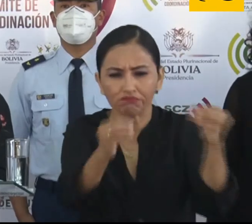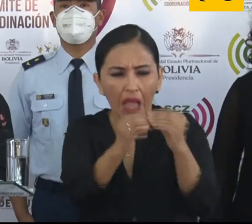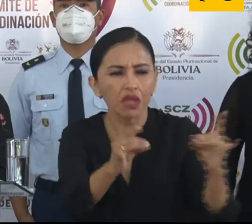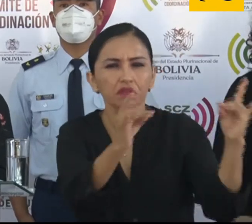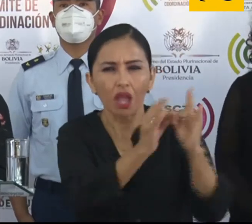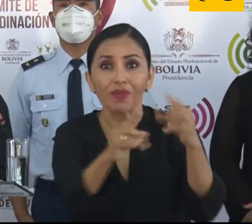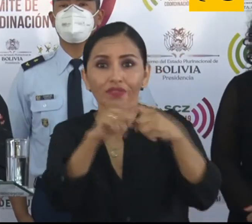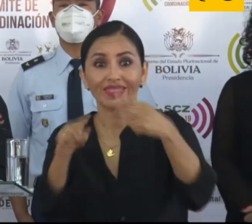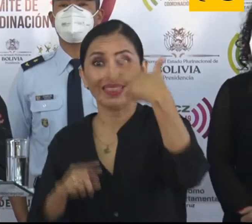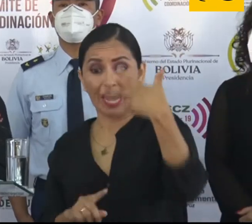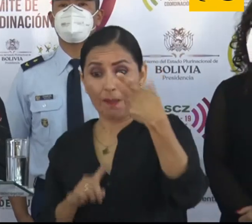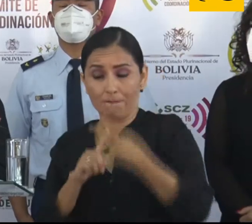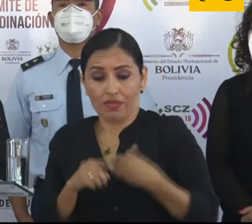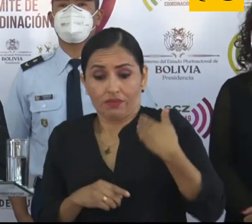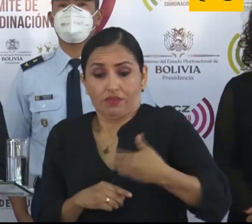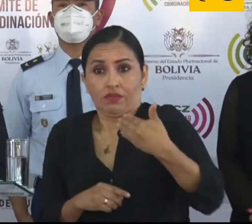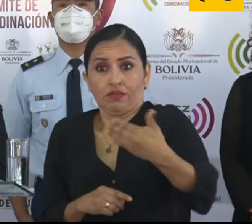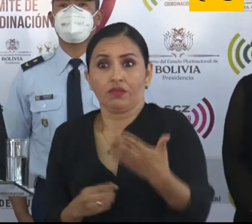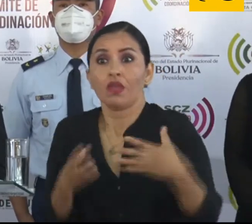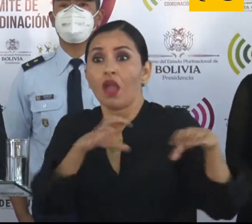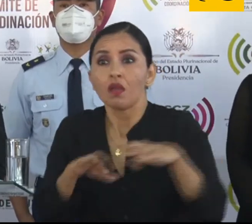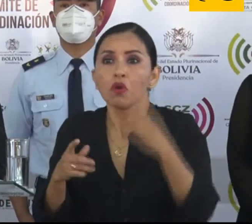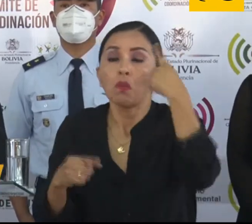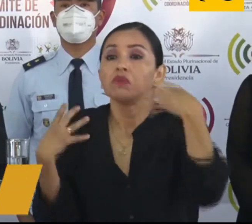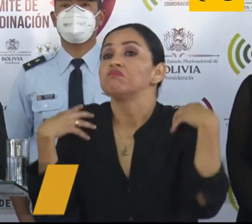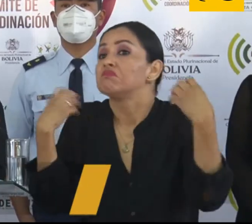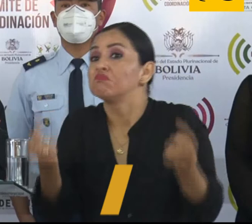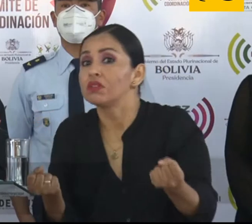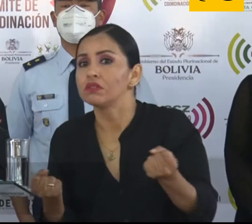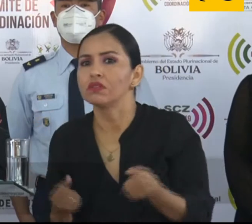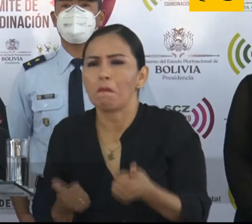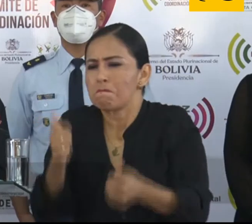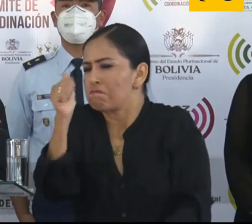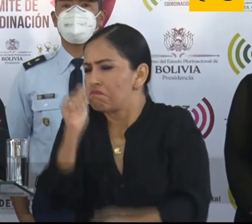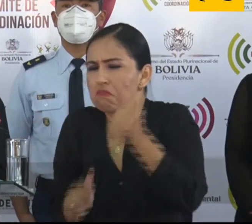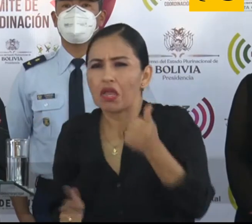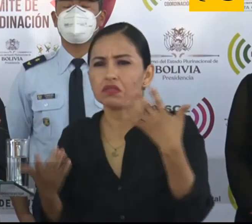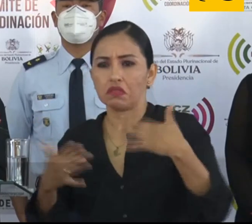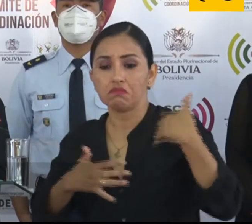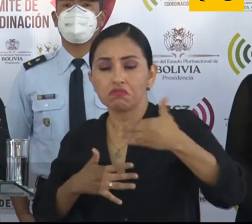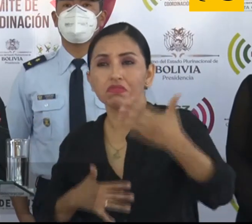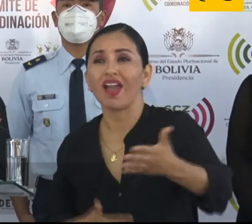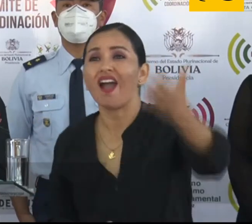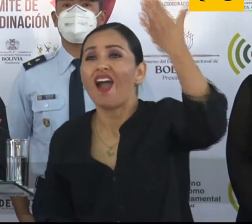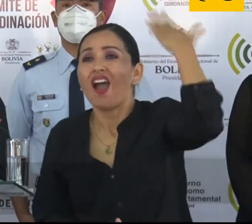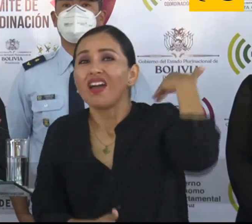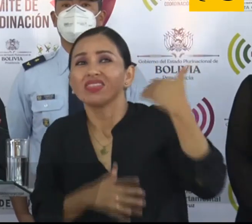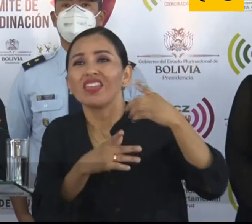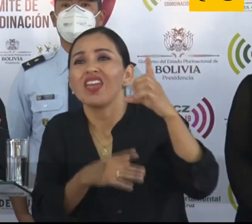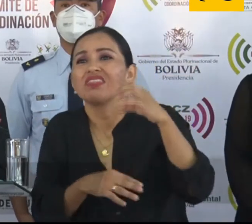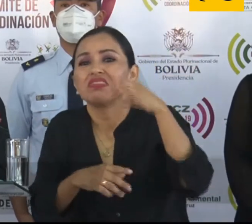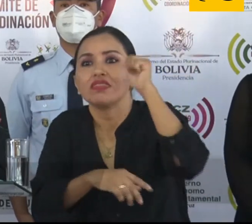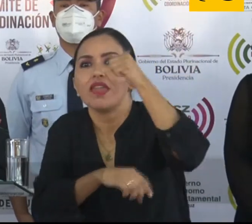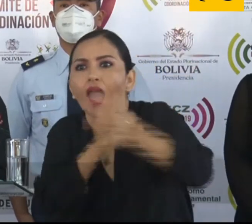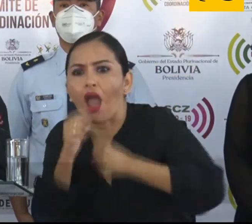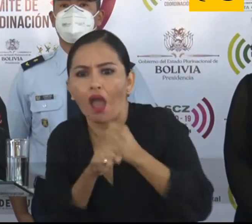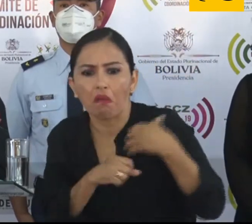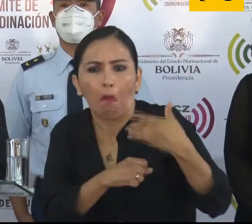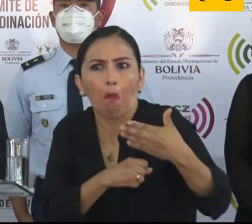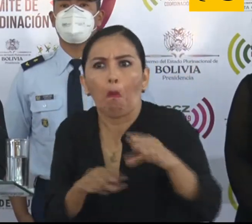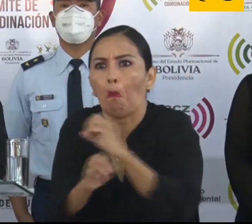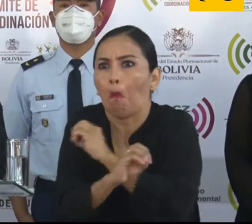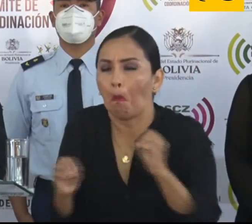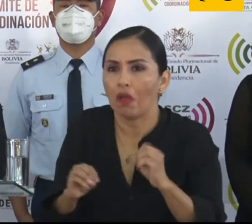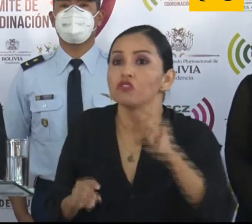los últimos 3 meses, hemos hecho por la salud más de lo que se hizo en décadas. Y no